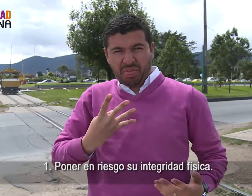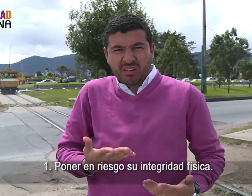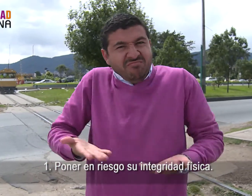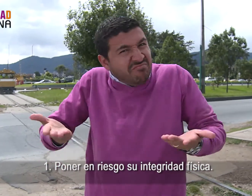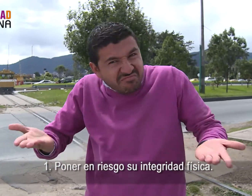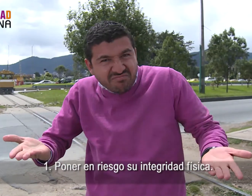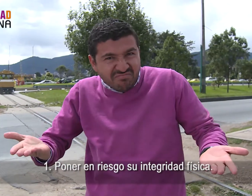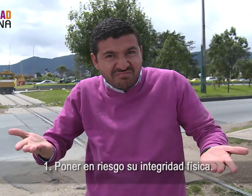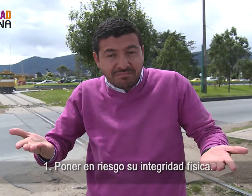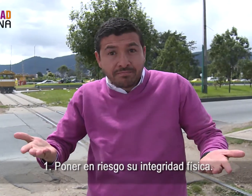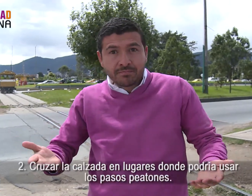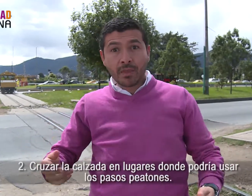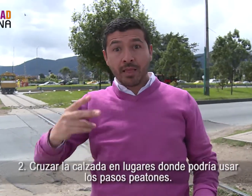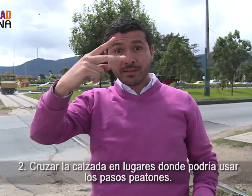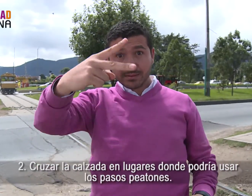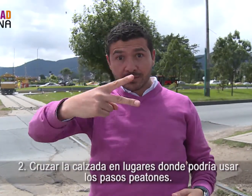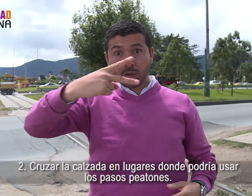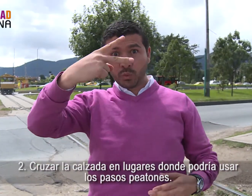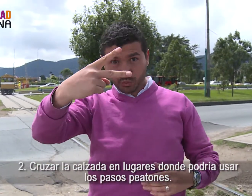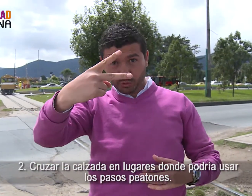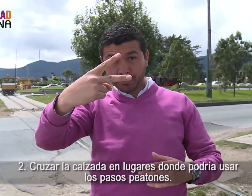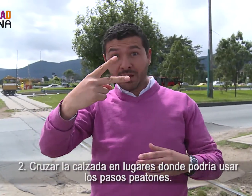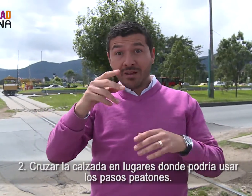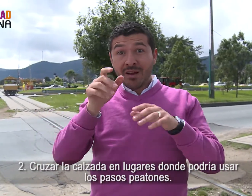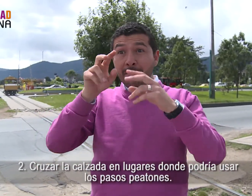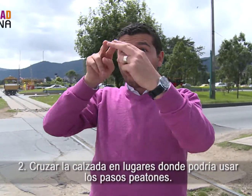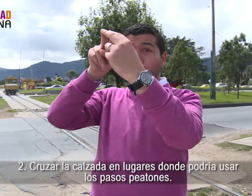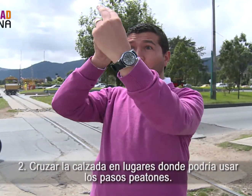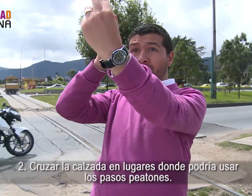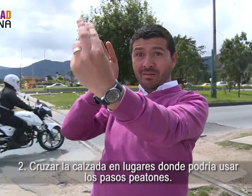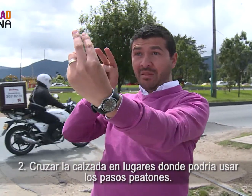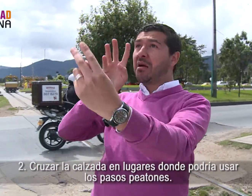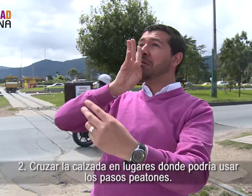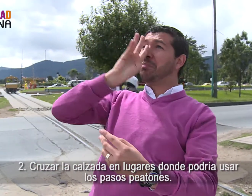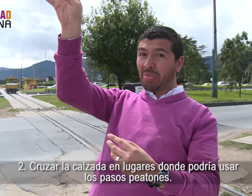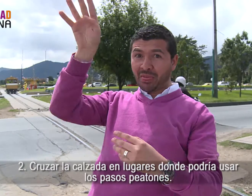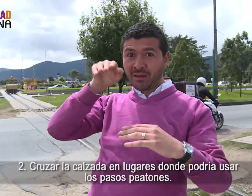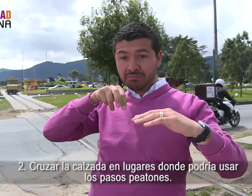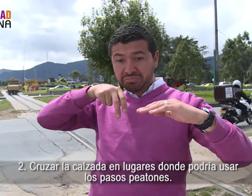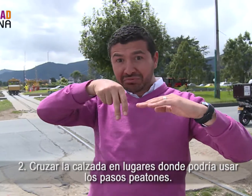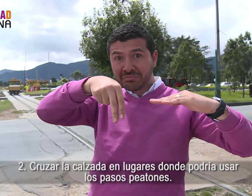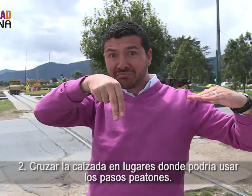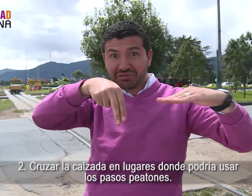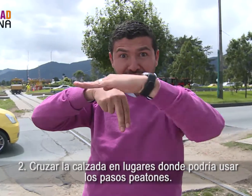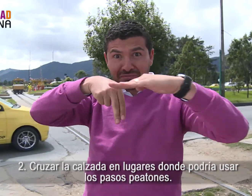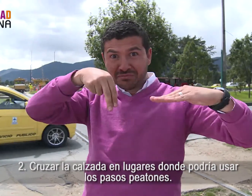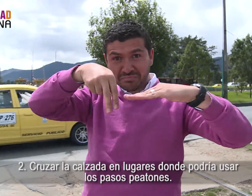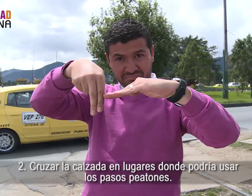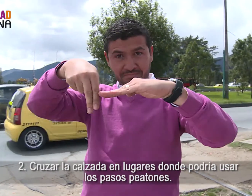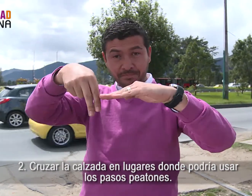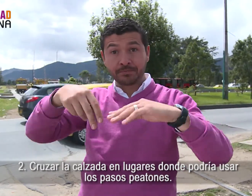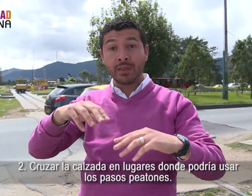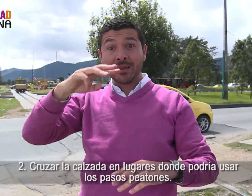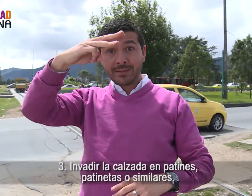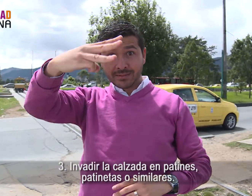física. Segundo, cruzar la calzada en lugares donde podría usar los pasos peatonales.